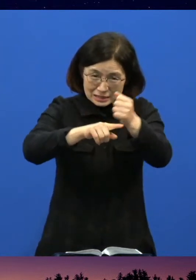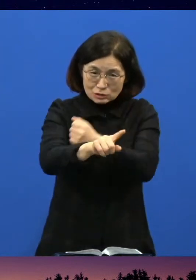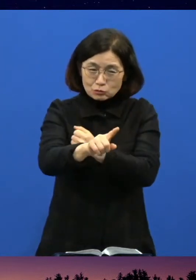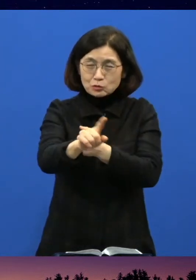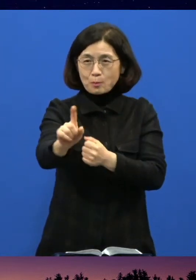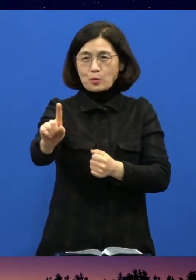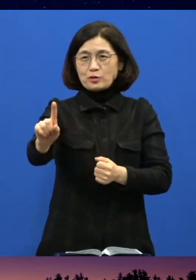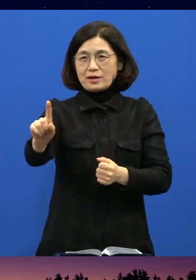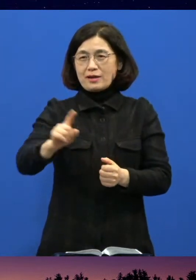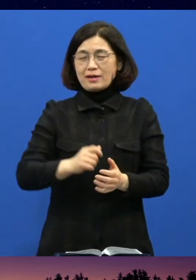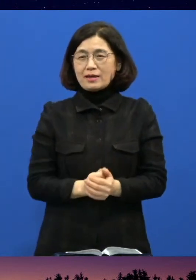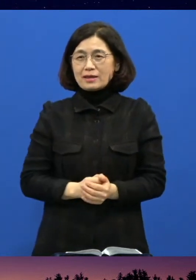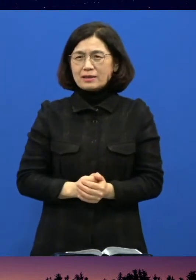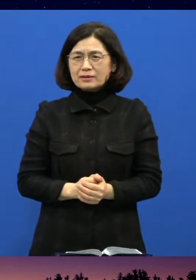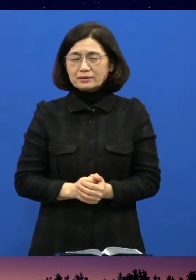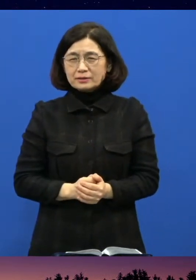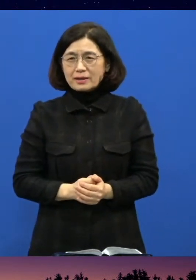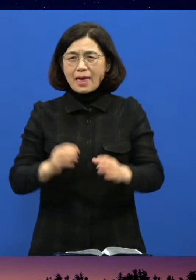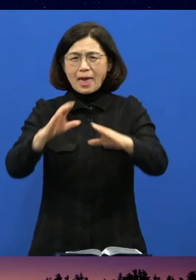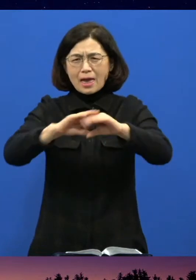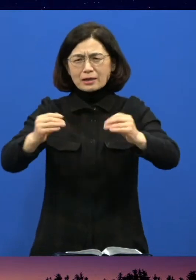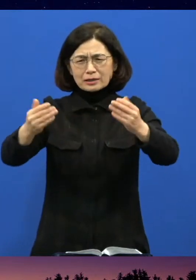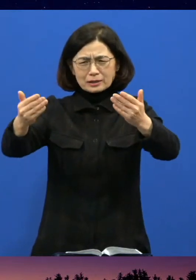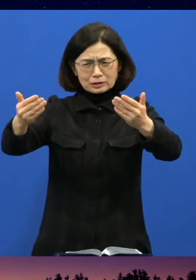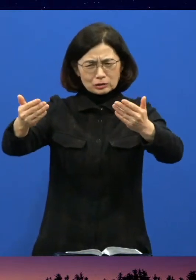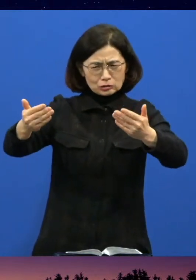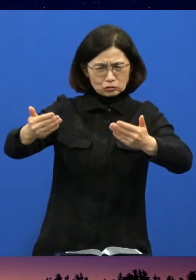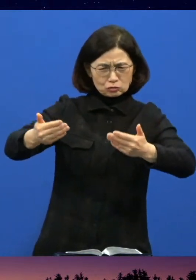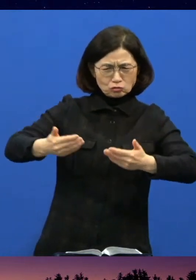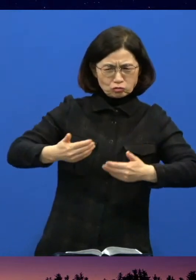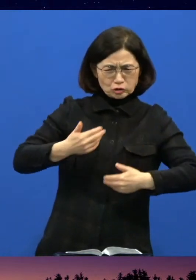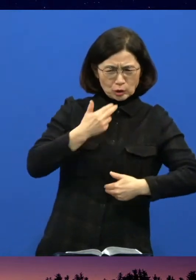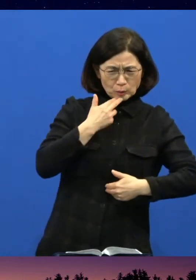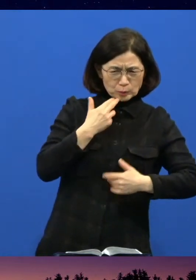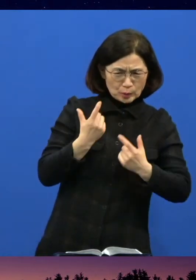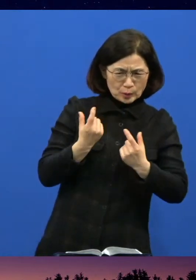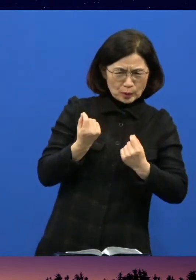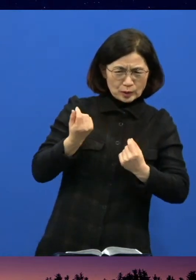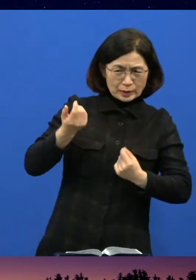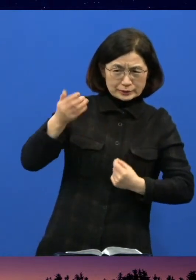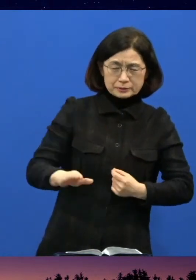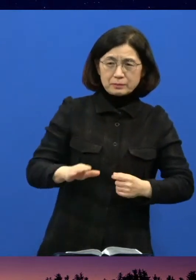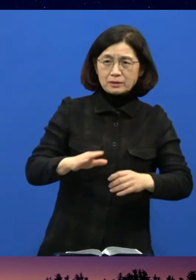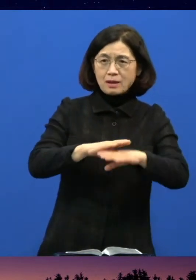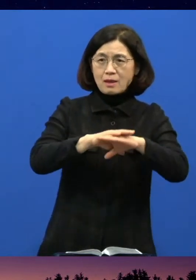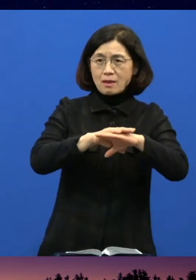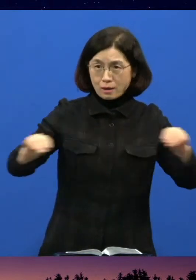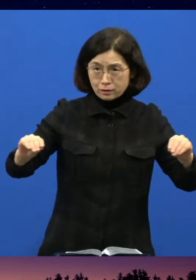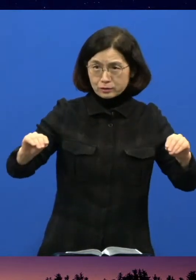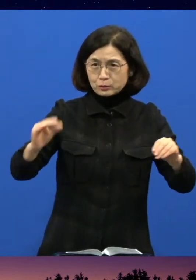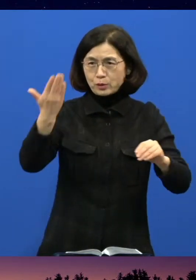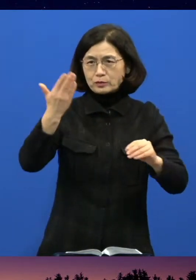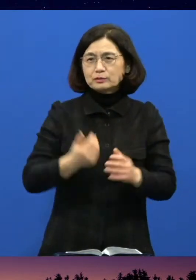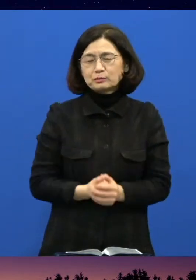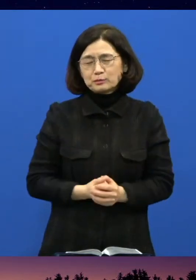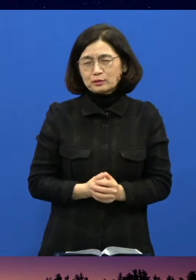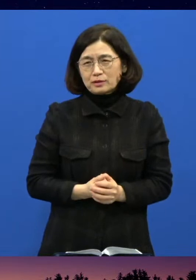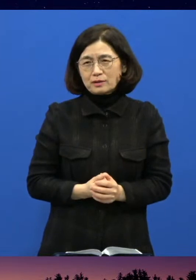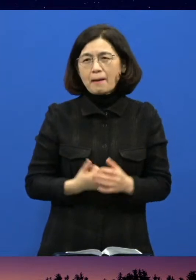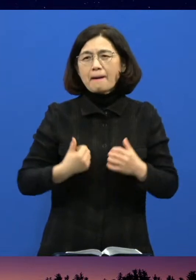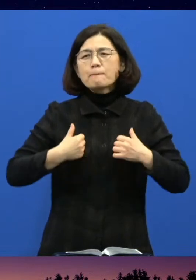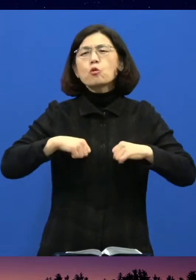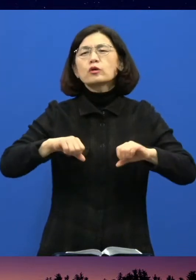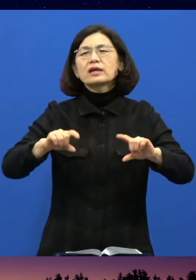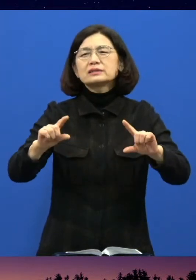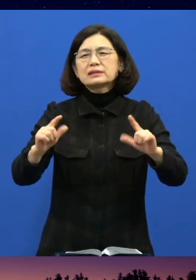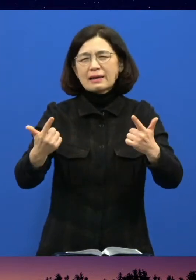무엇인가? 도무지 이루어질 수 없는데 이루어진 것. 이것의 특징은 오늘 그것은 아주 분명합니다. 포기하지 않았다는